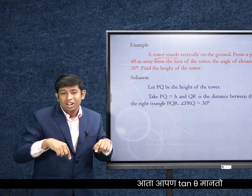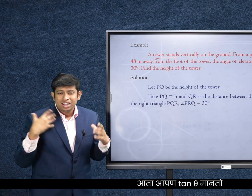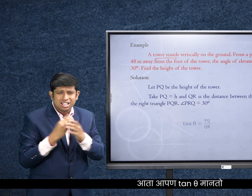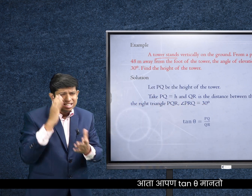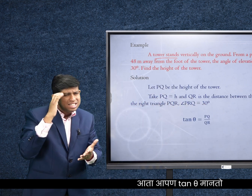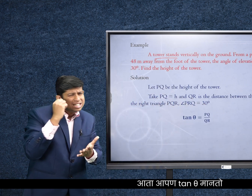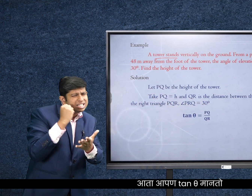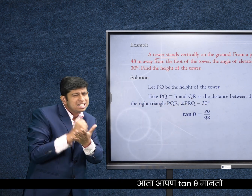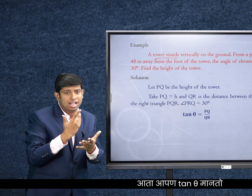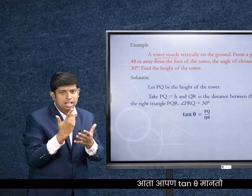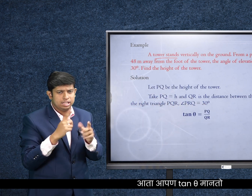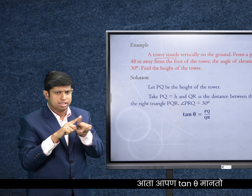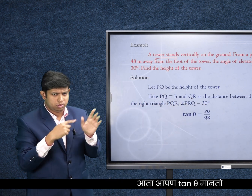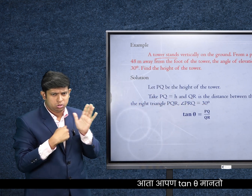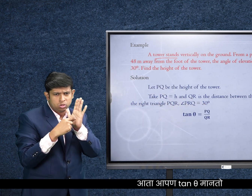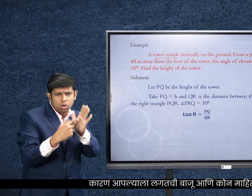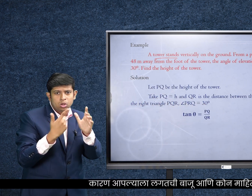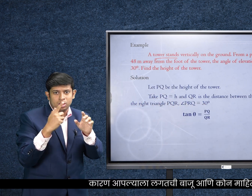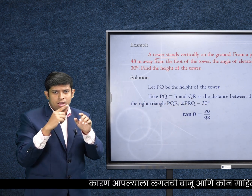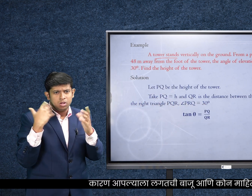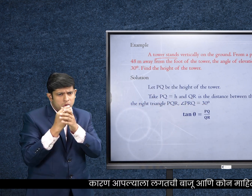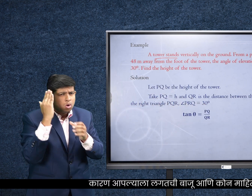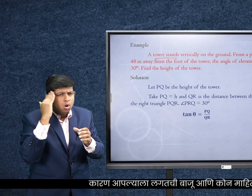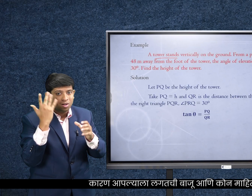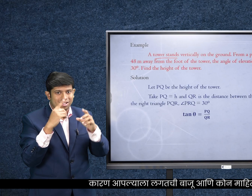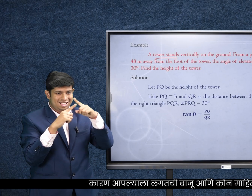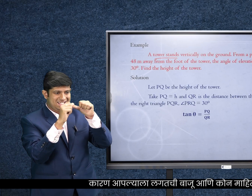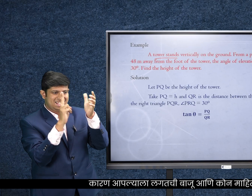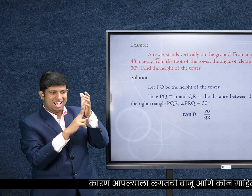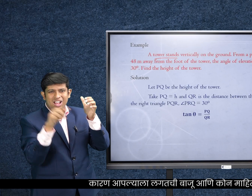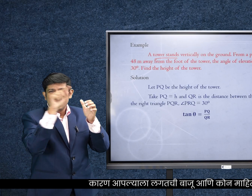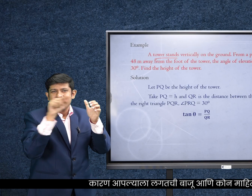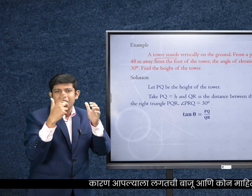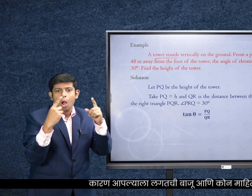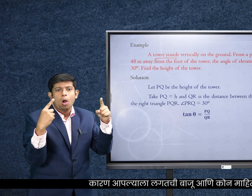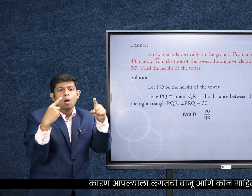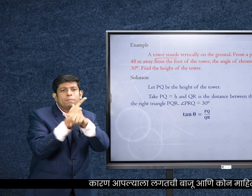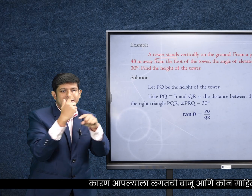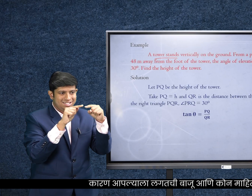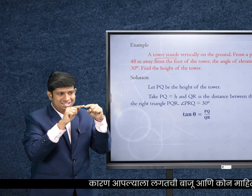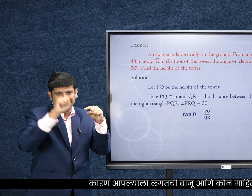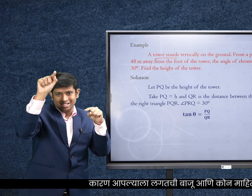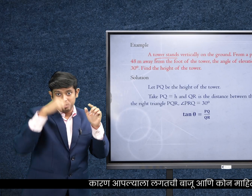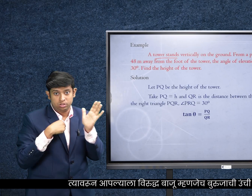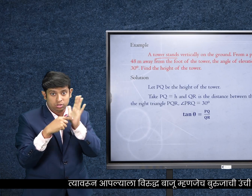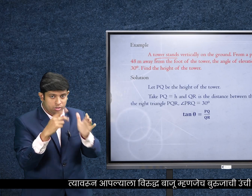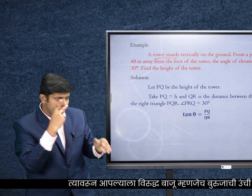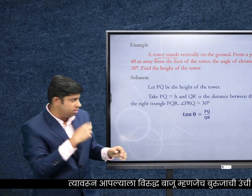आता आपण टॅन थिटा मानतो कारण आपल्याला लगतची बाजू आणि कोन माहीत आहे. त्यावरून